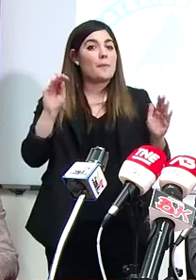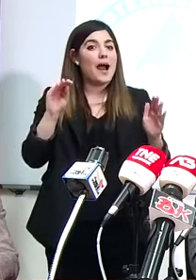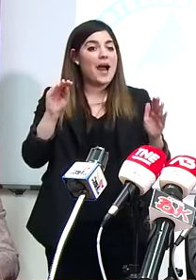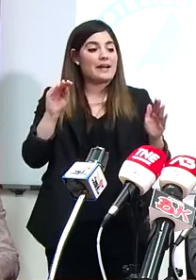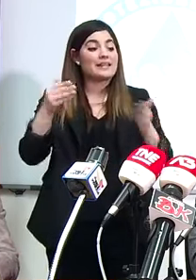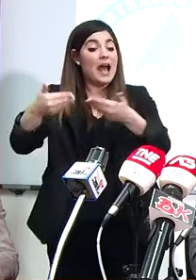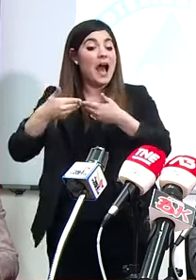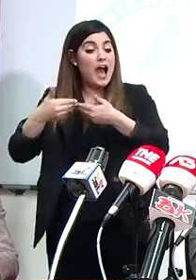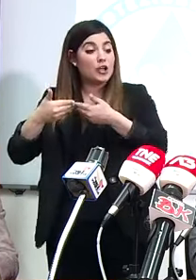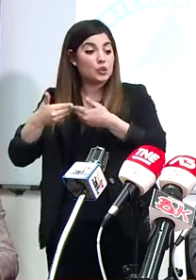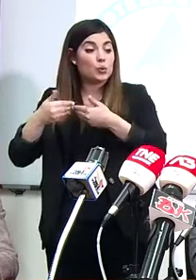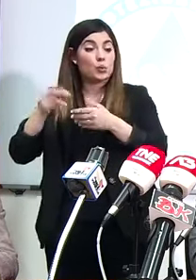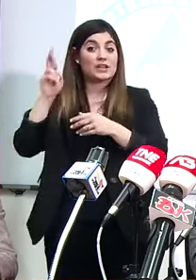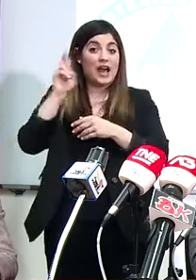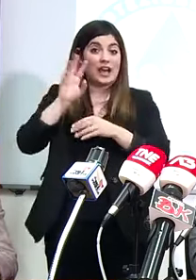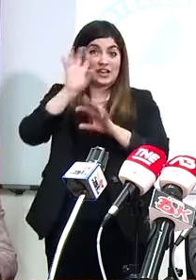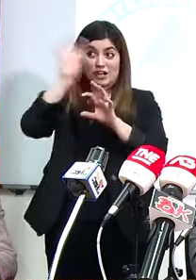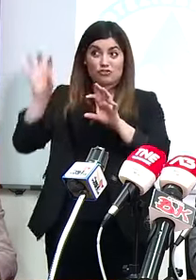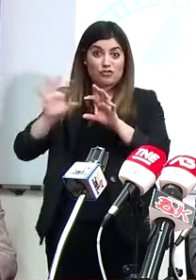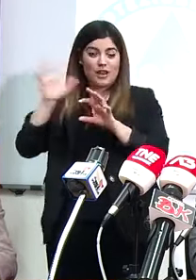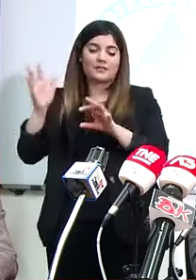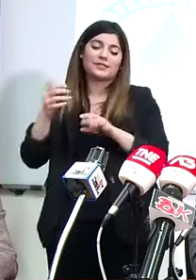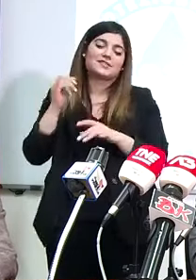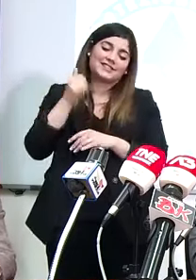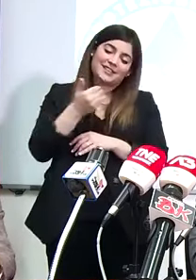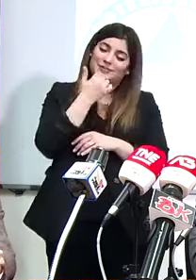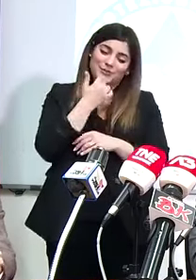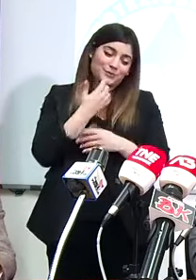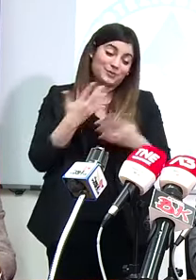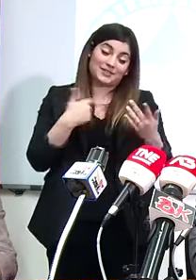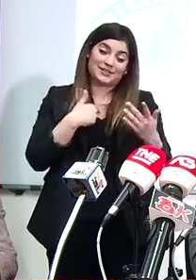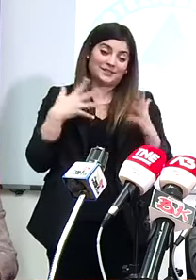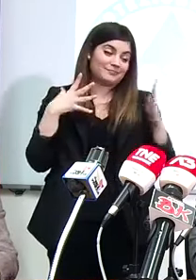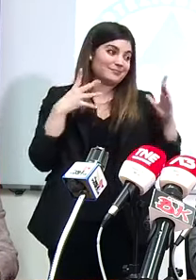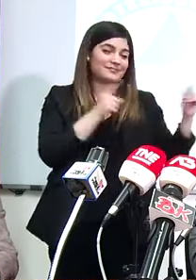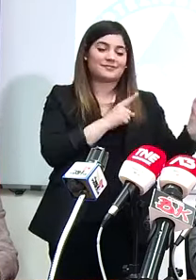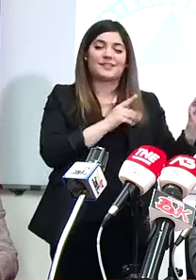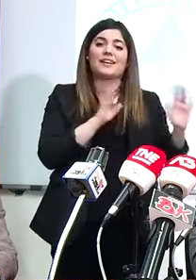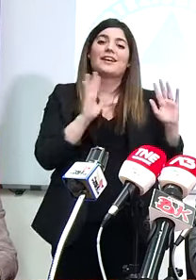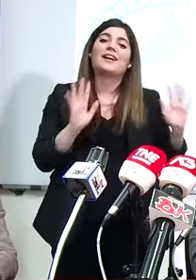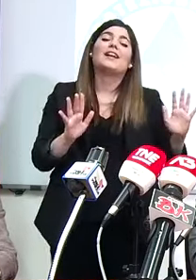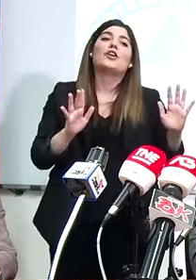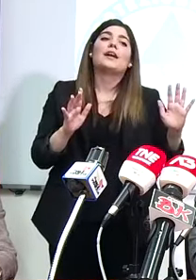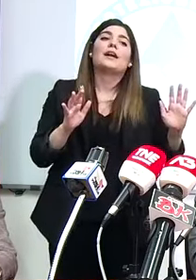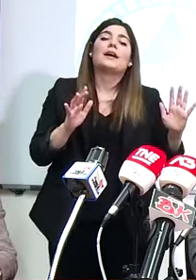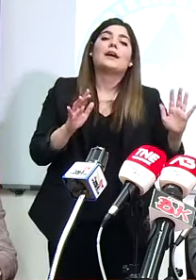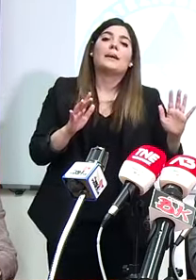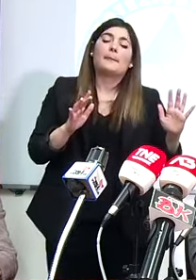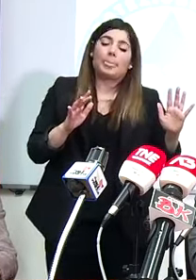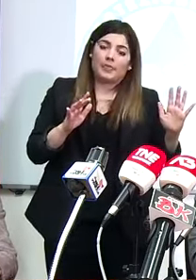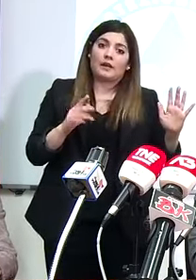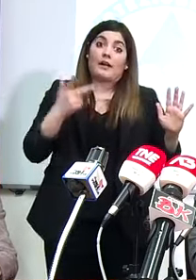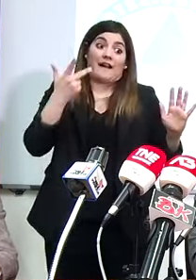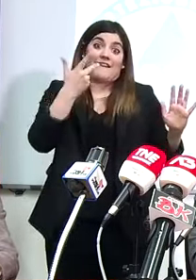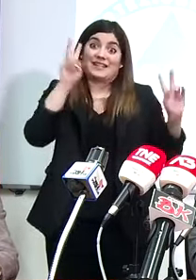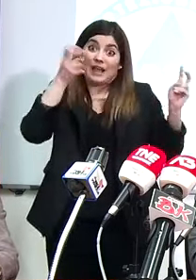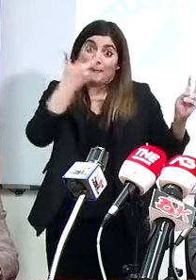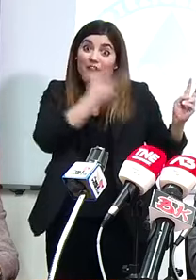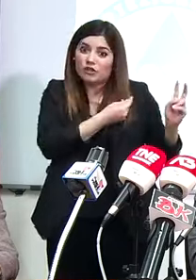scusami no scusa perché poi scherzando con alpino no e guarda allora rispetto i vaccini no anche